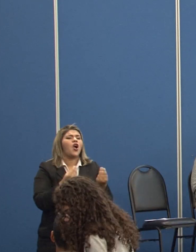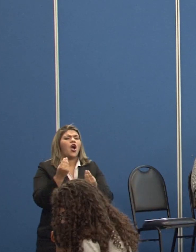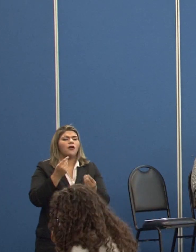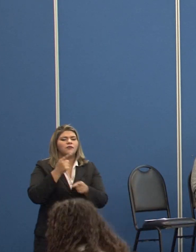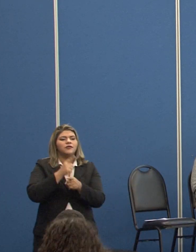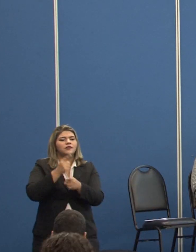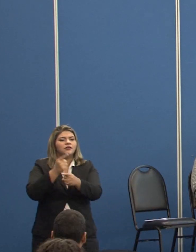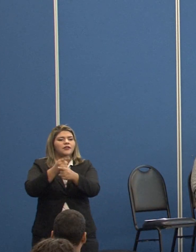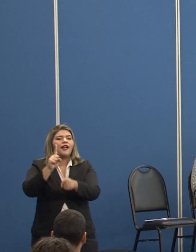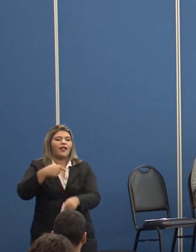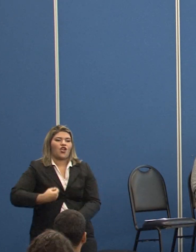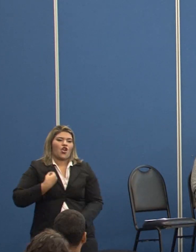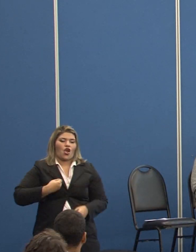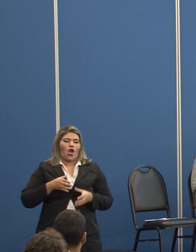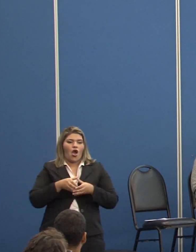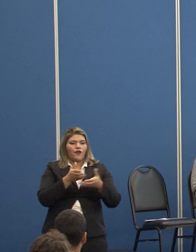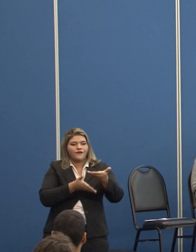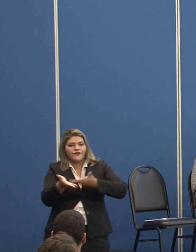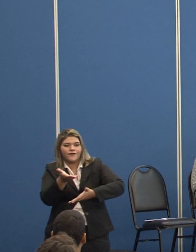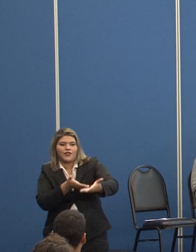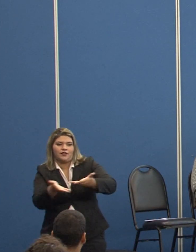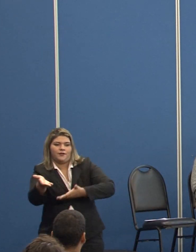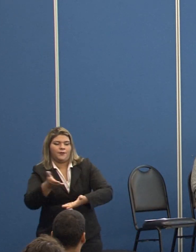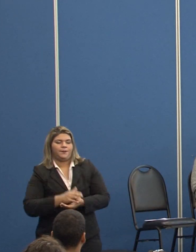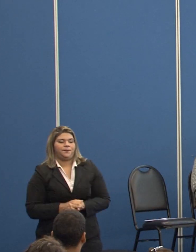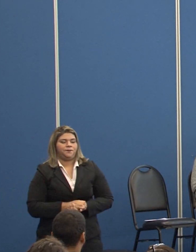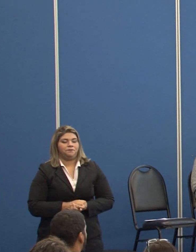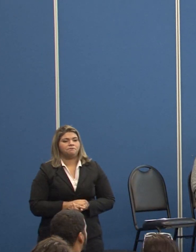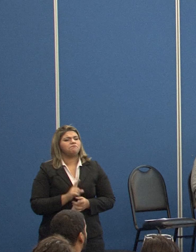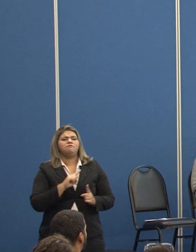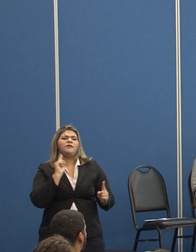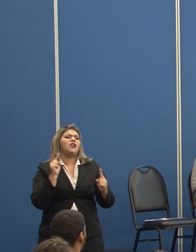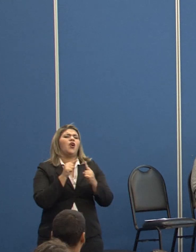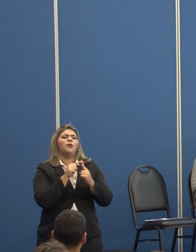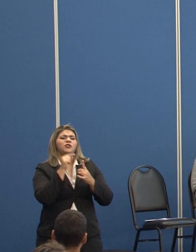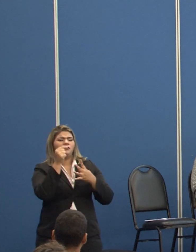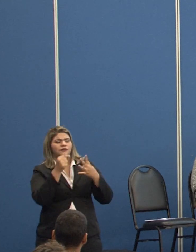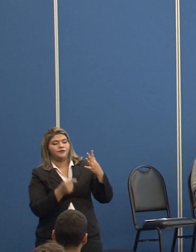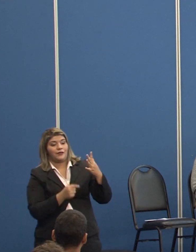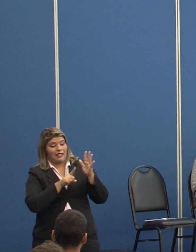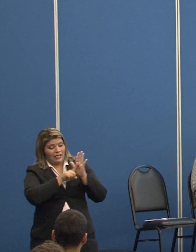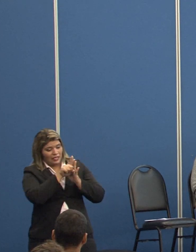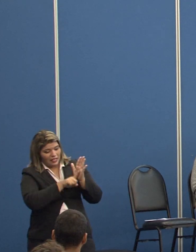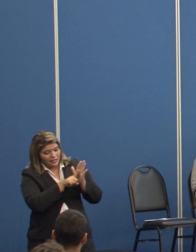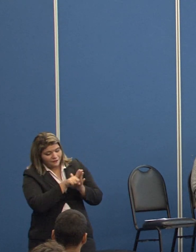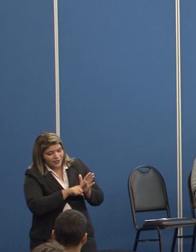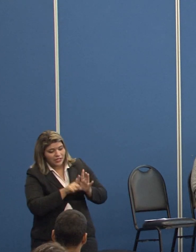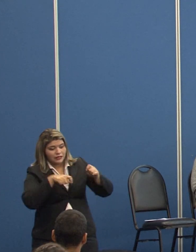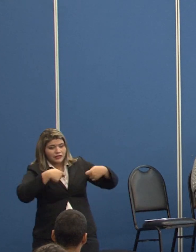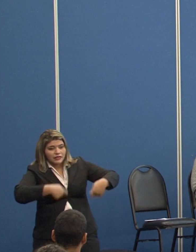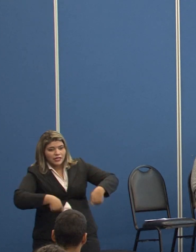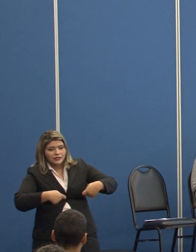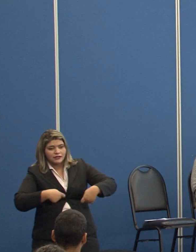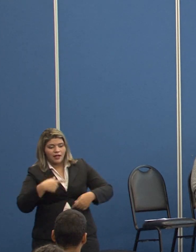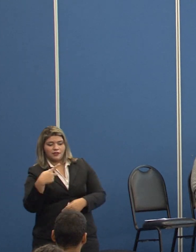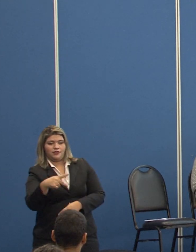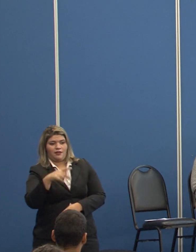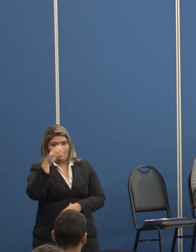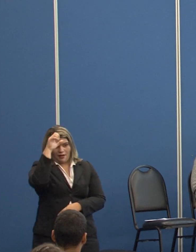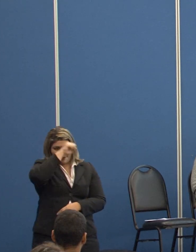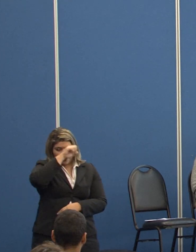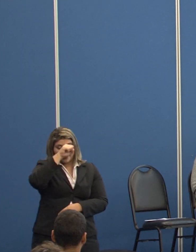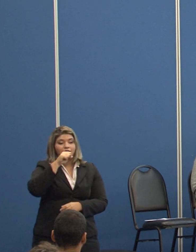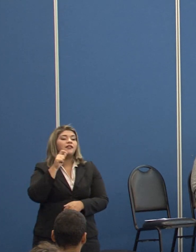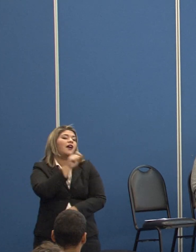a linguagem. Nosso objetivo, então, é investigar as necessidades de ensino-aprendizagem de alunos surdos em classe